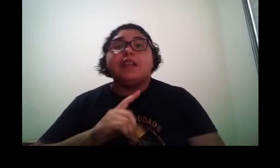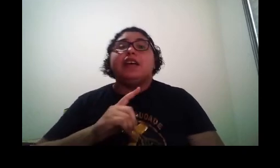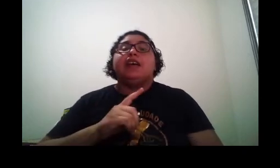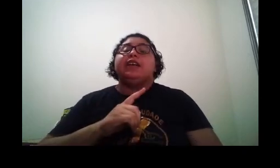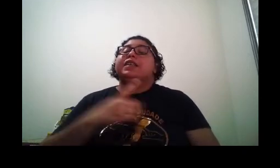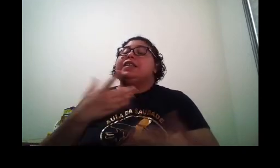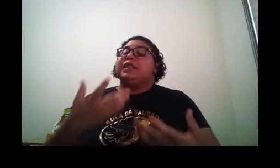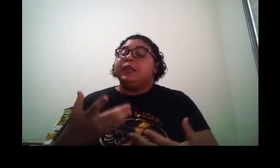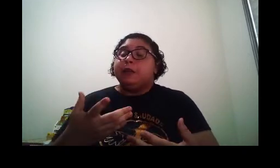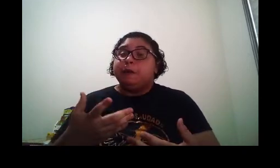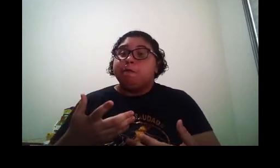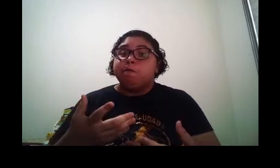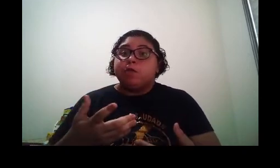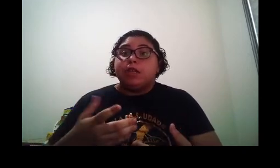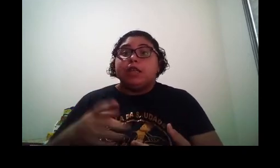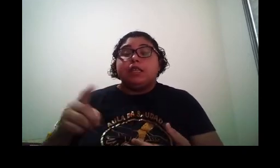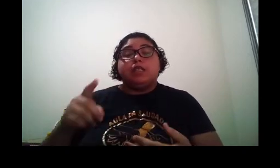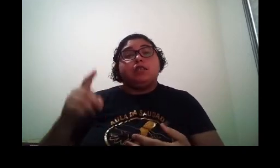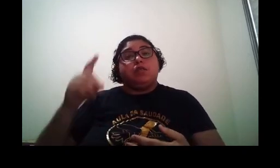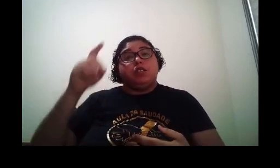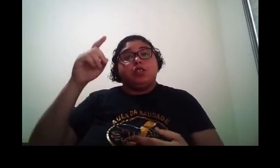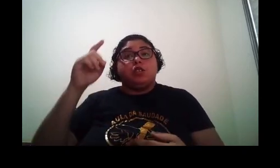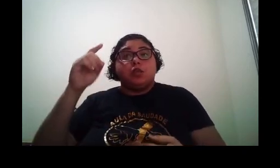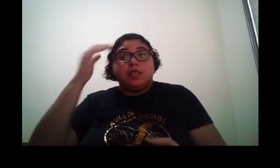perceber e entender o que?